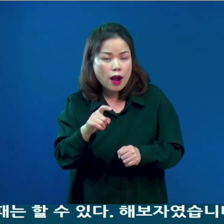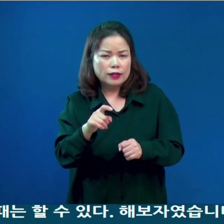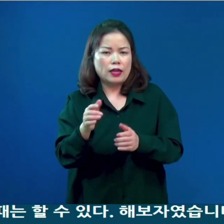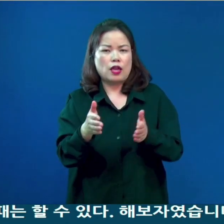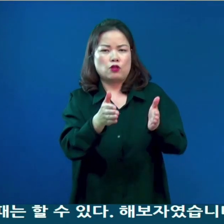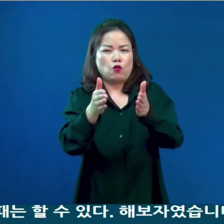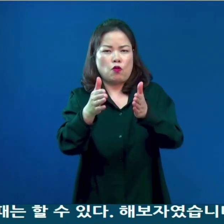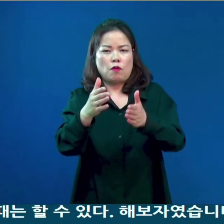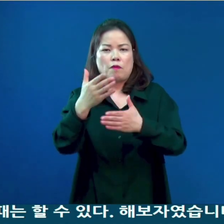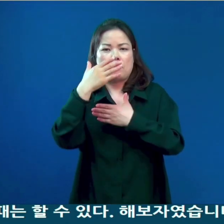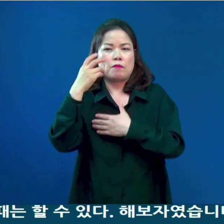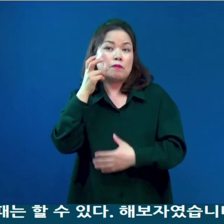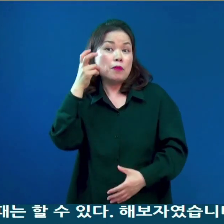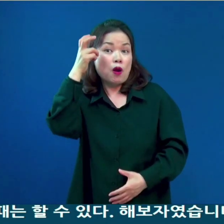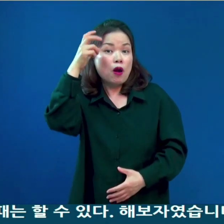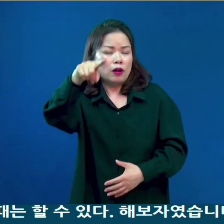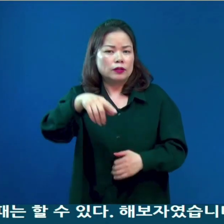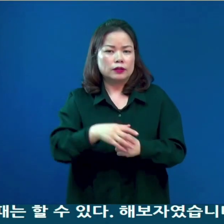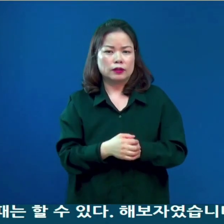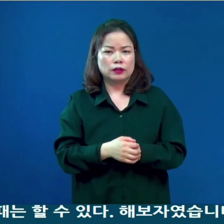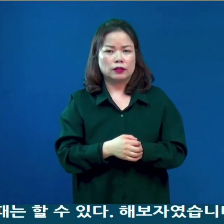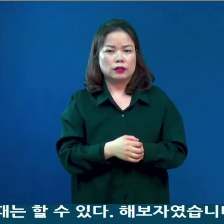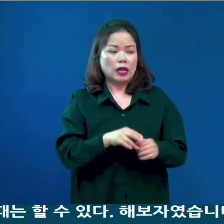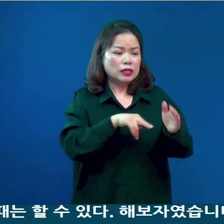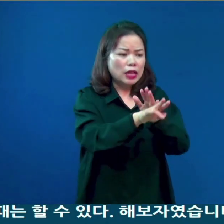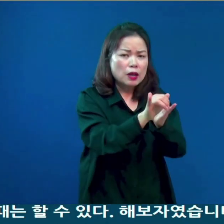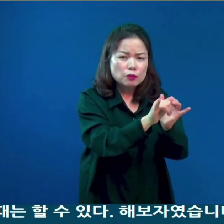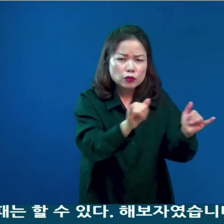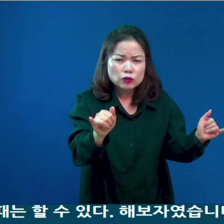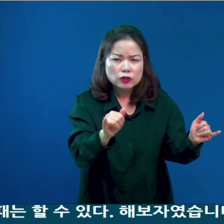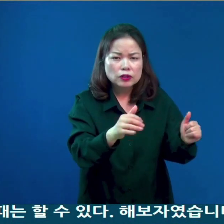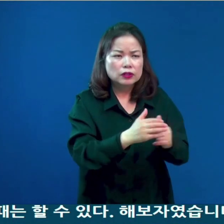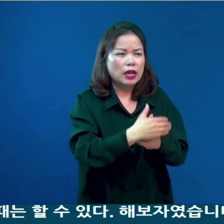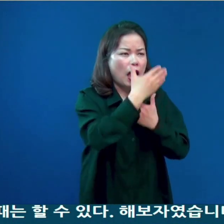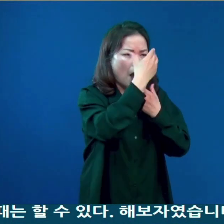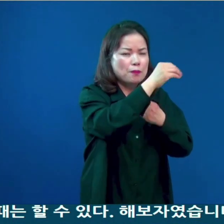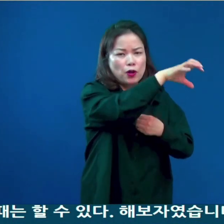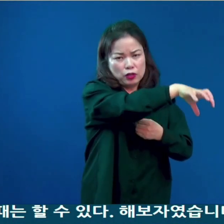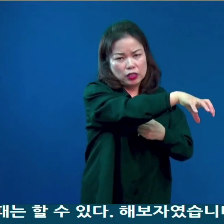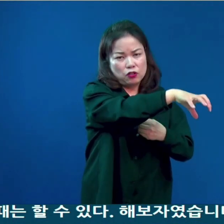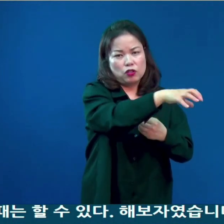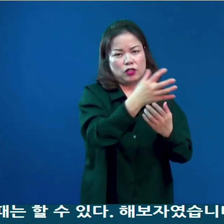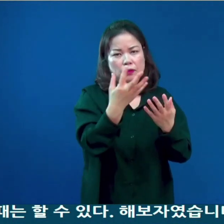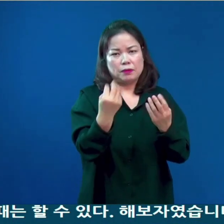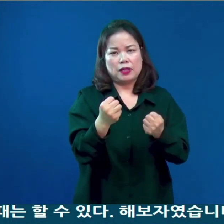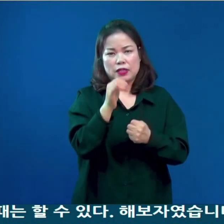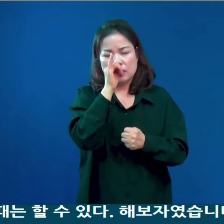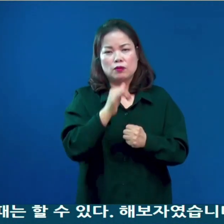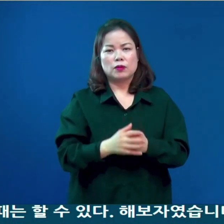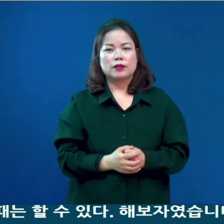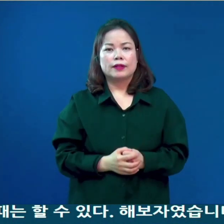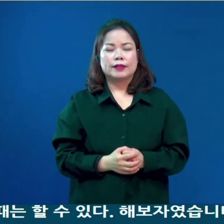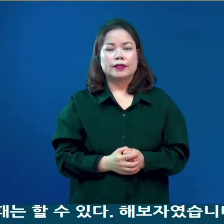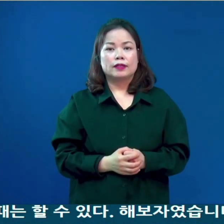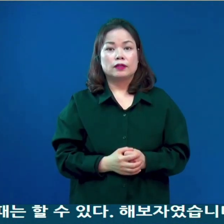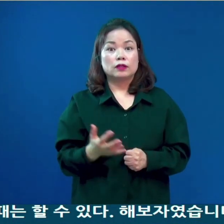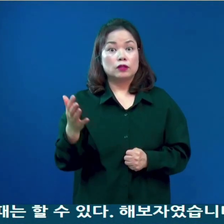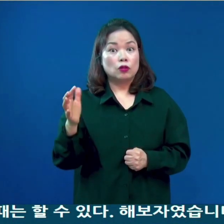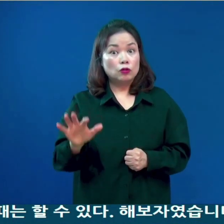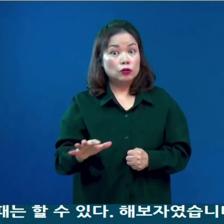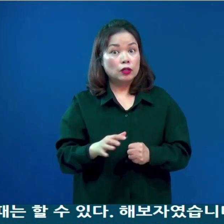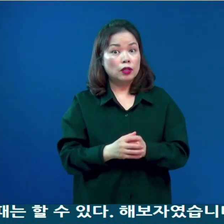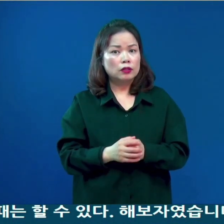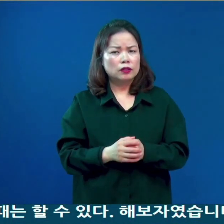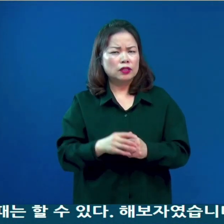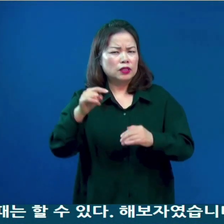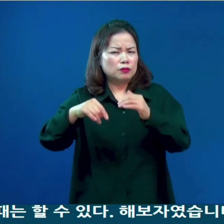탈북민들은 관북 지역이라고 그래요. 함경도 지역이고 이쪽이 많습니다. 근데 여기도